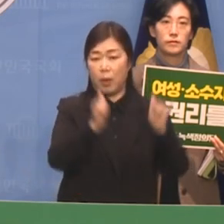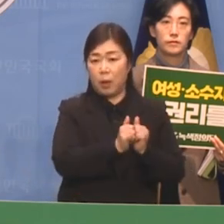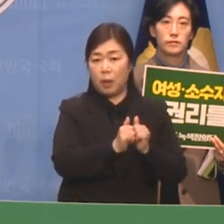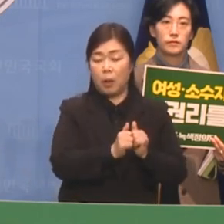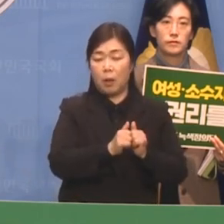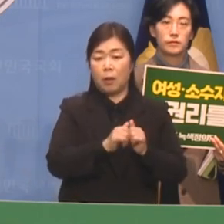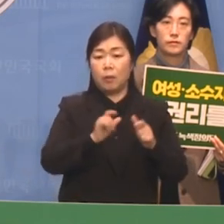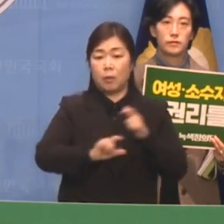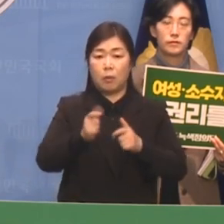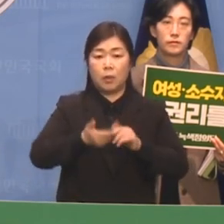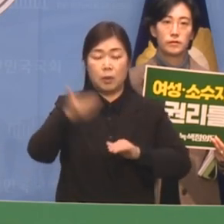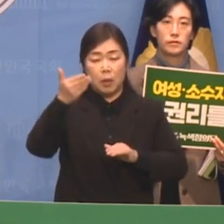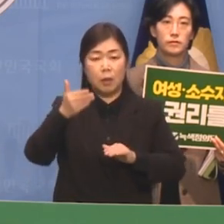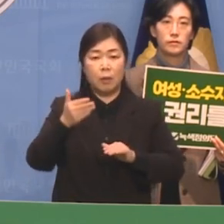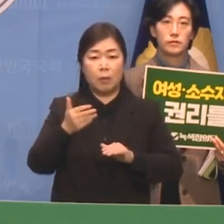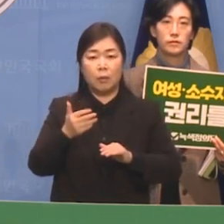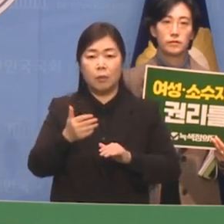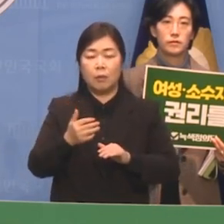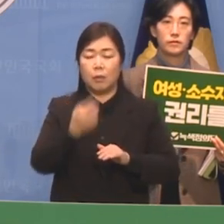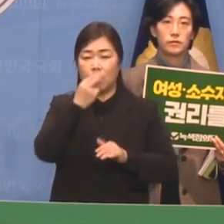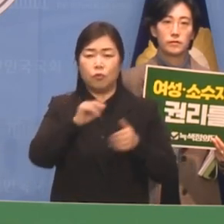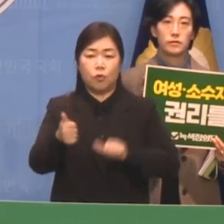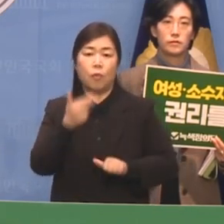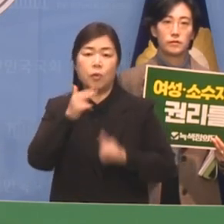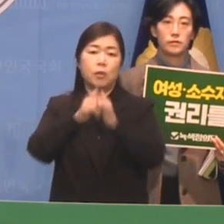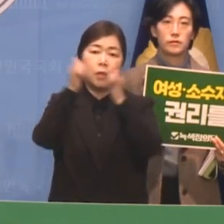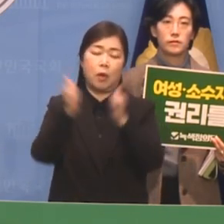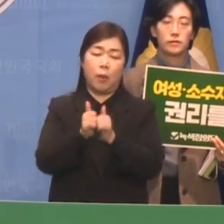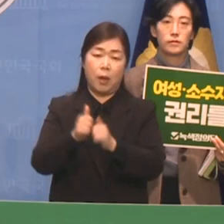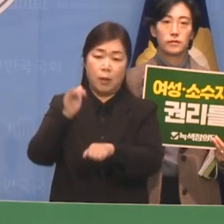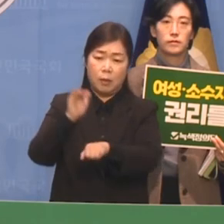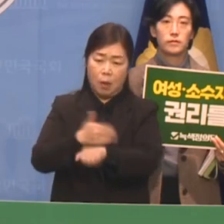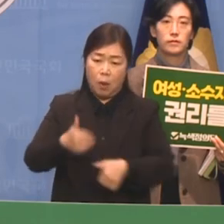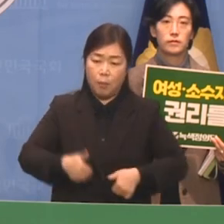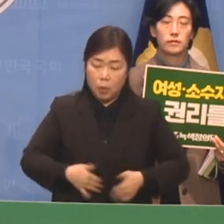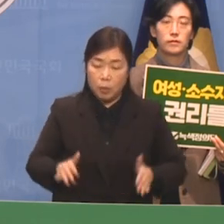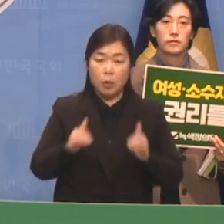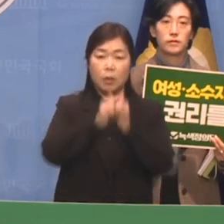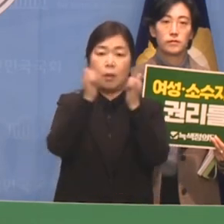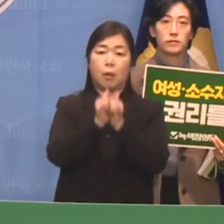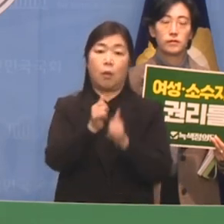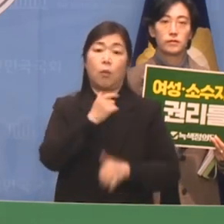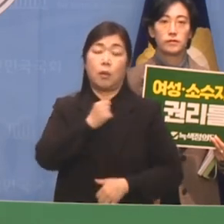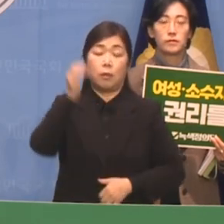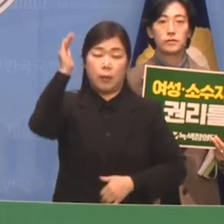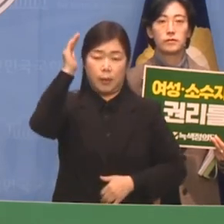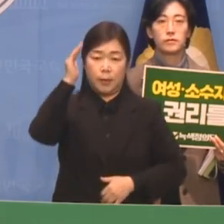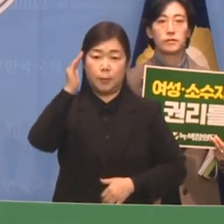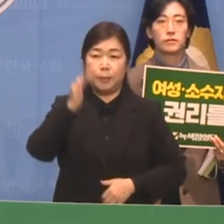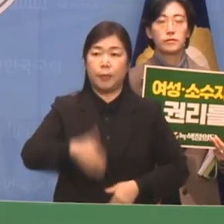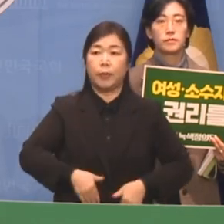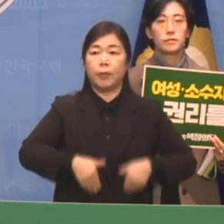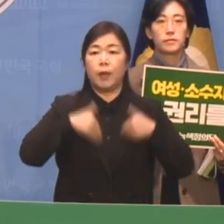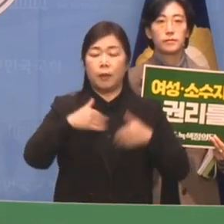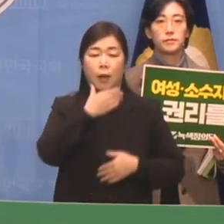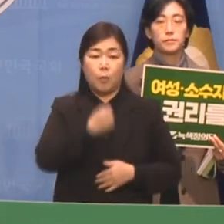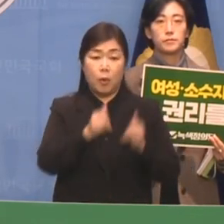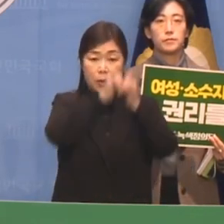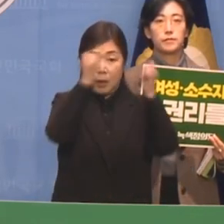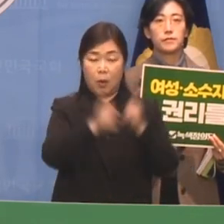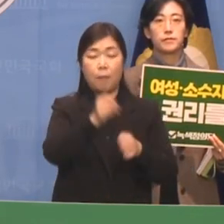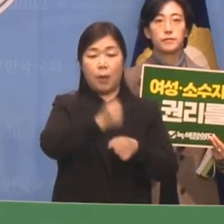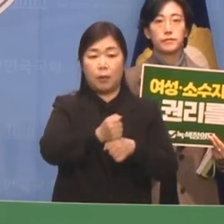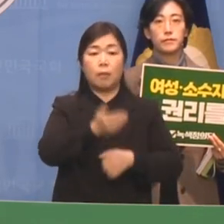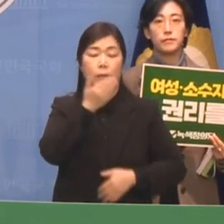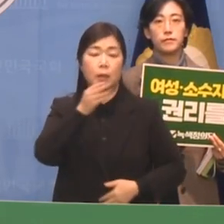사회, 이젠 사과하지 않아도 되는 사회가 되길 깊이 바랍니다. 김혜미 후보는 이런 따뜻하고 행복한 사회를 만들어갈